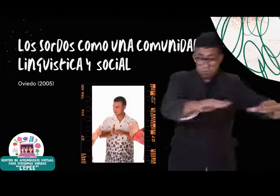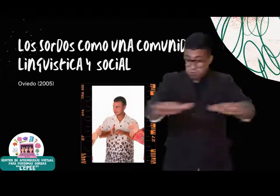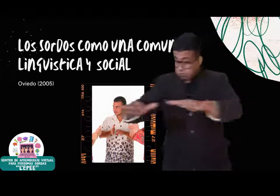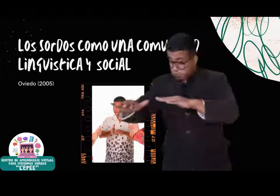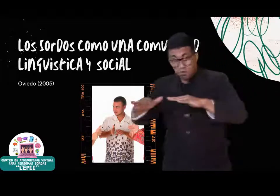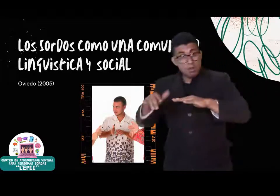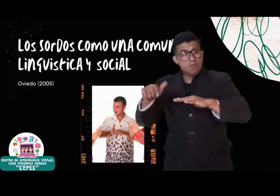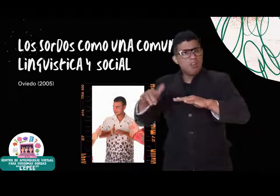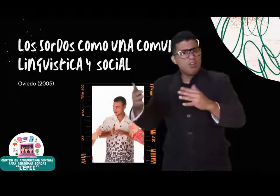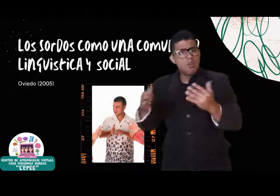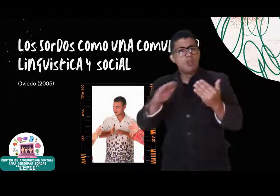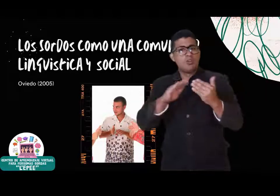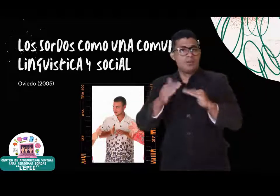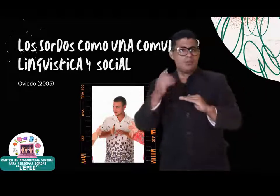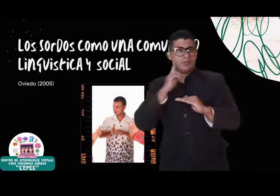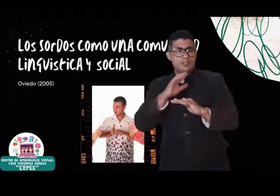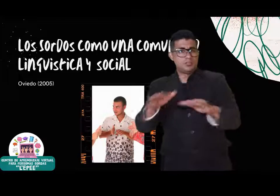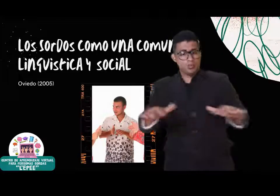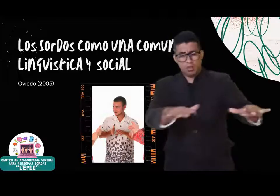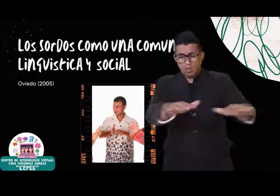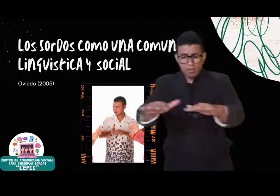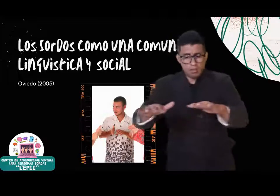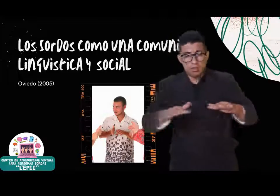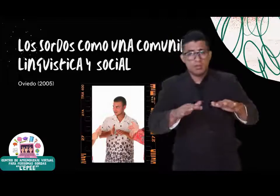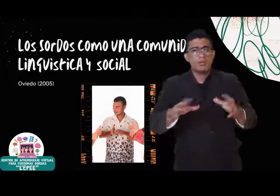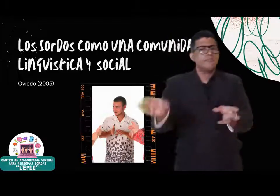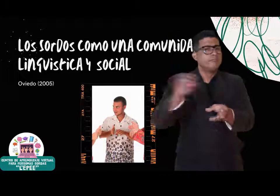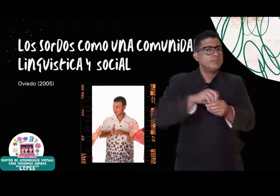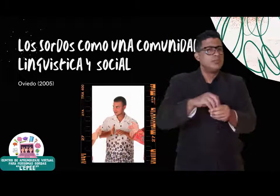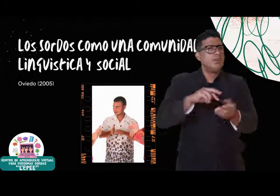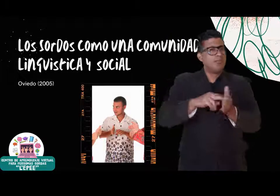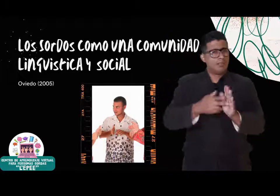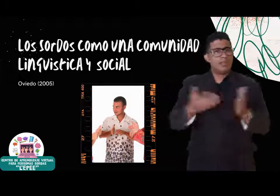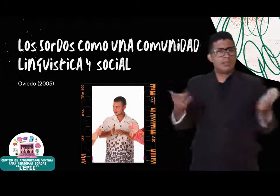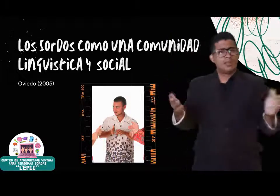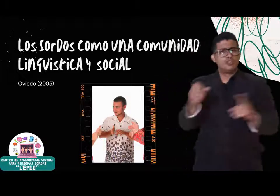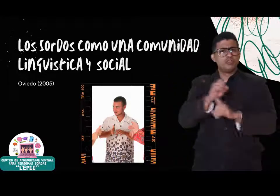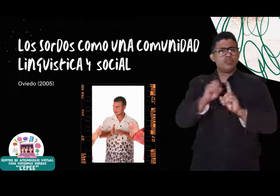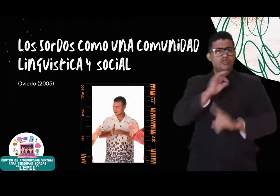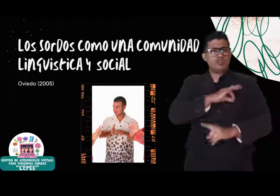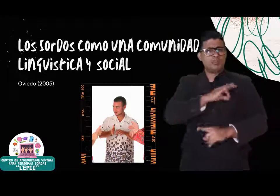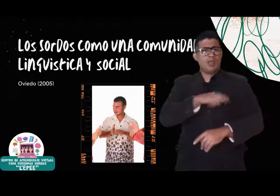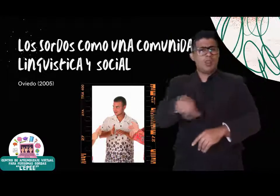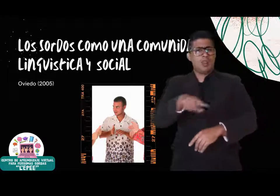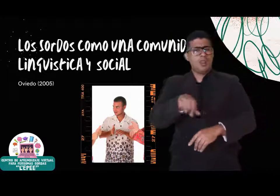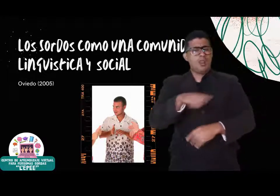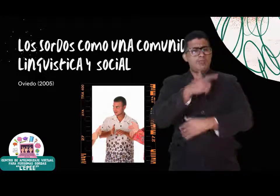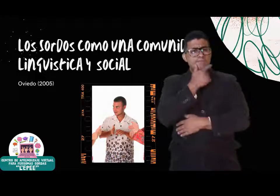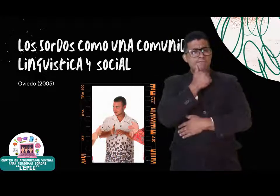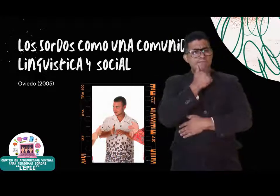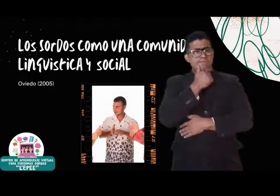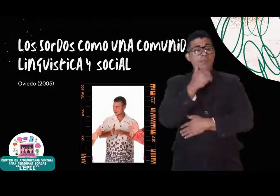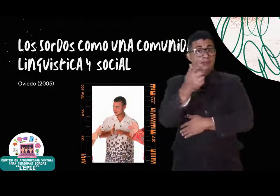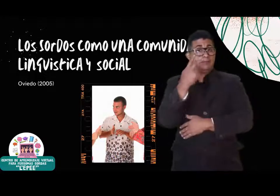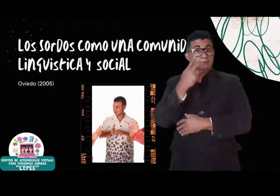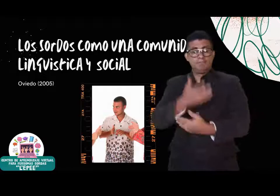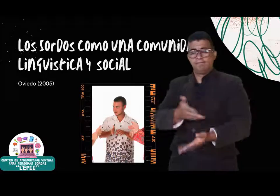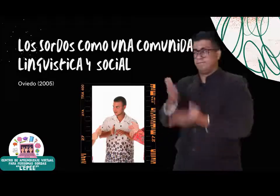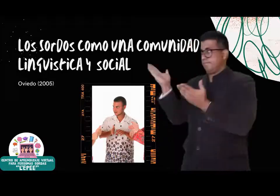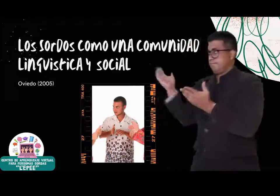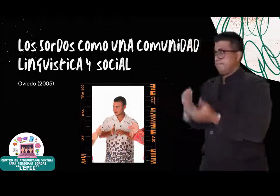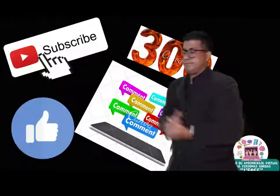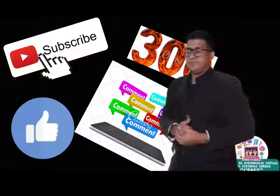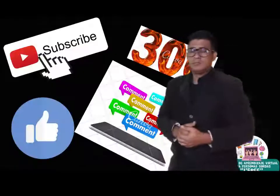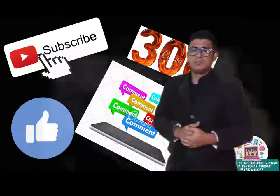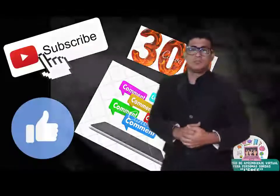contextos en los que conforman una comunidad, en este caso la comunidad de personas sordas, y por ello es tanto lingüística